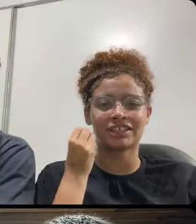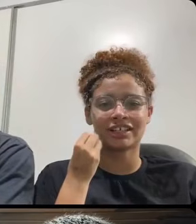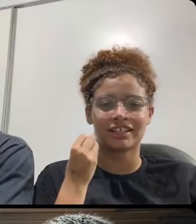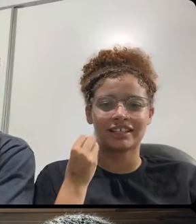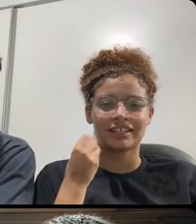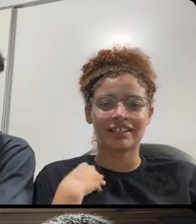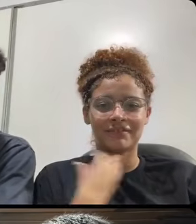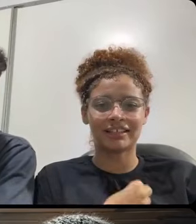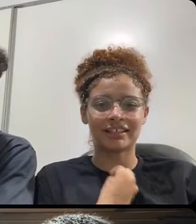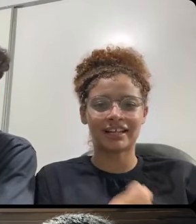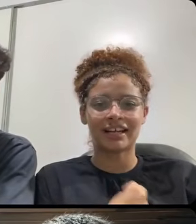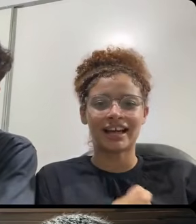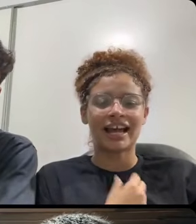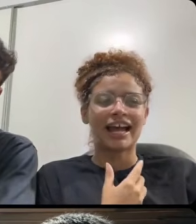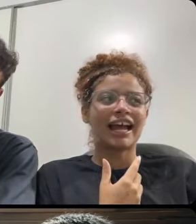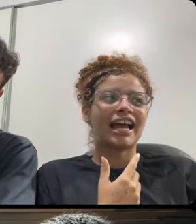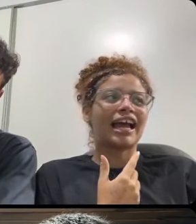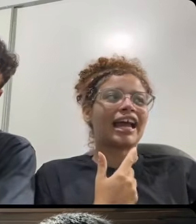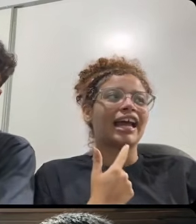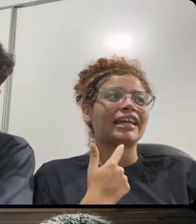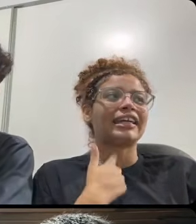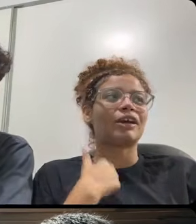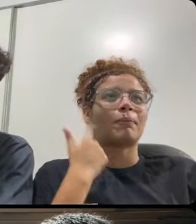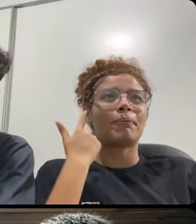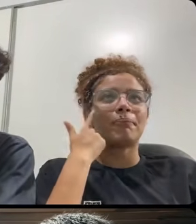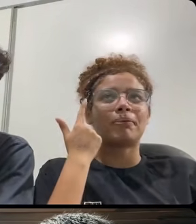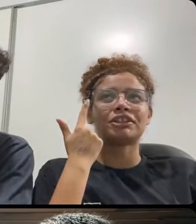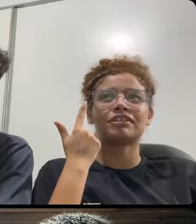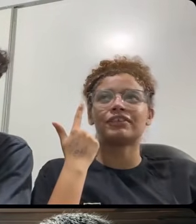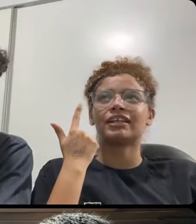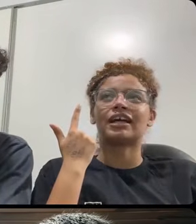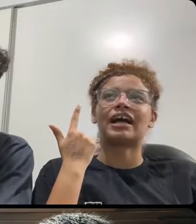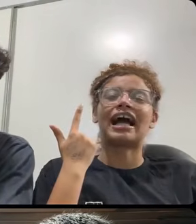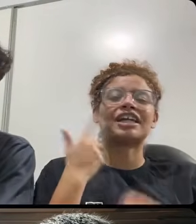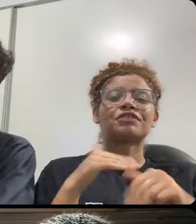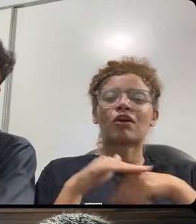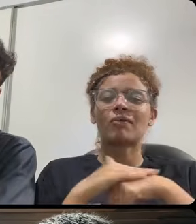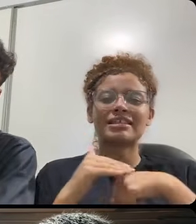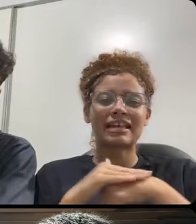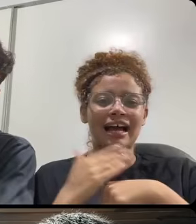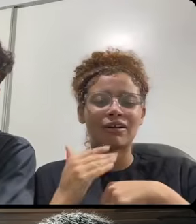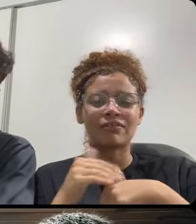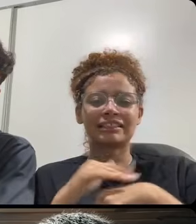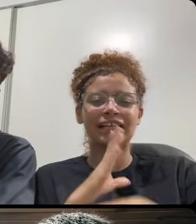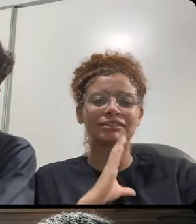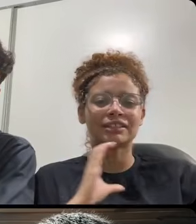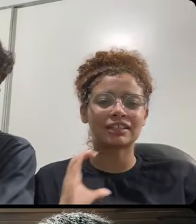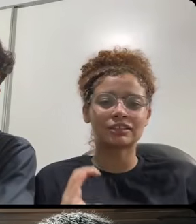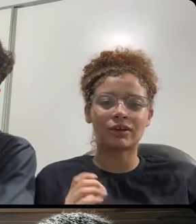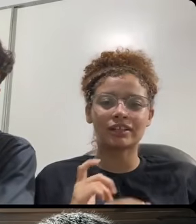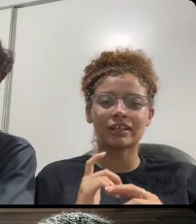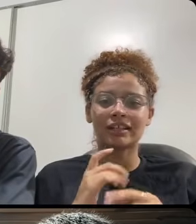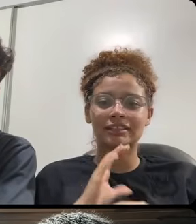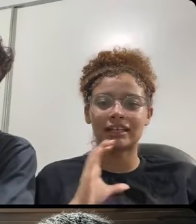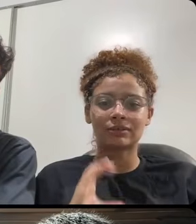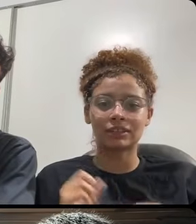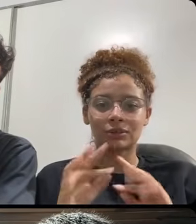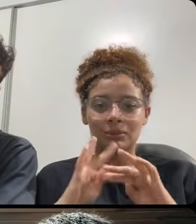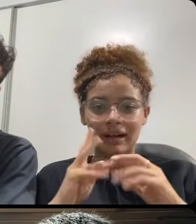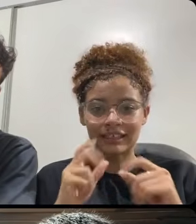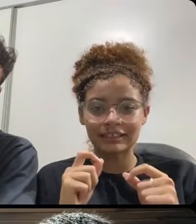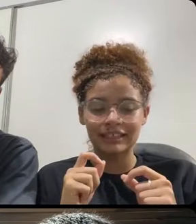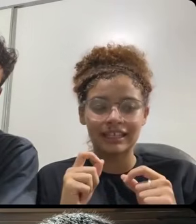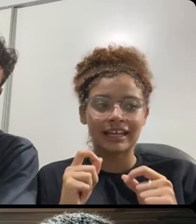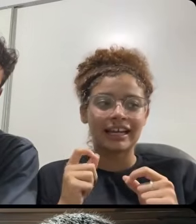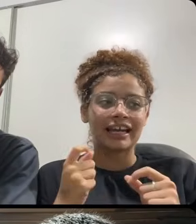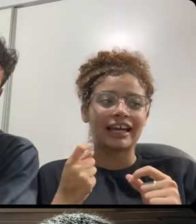oportunidade na vida dele. E aí eu, poxa vida, aí a gente vai começar a conversar sobre os cristãos e